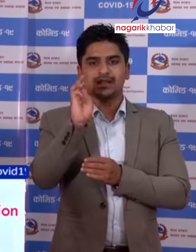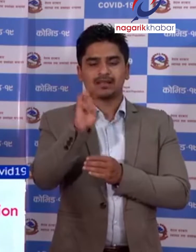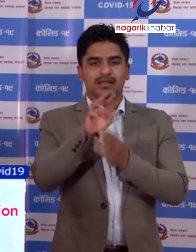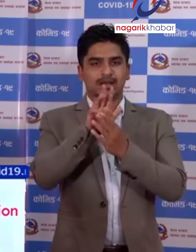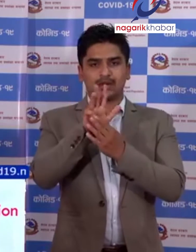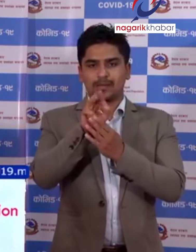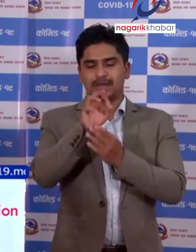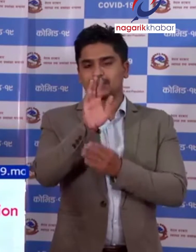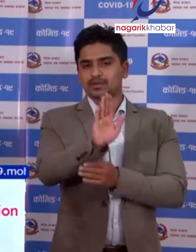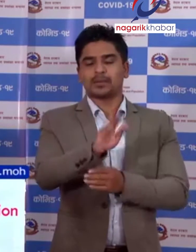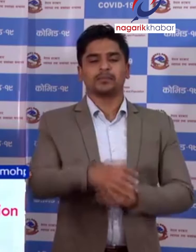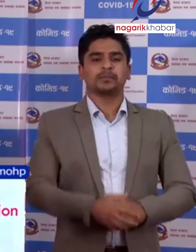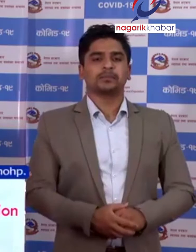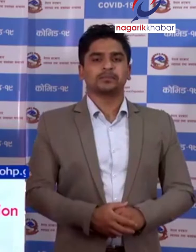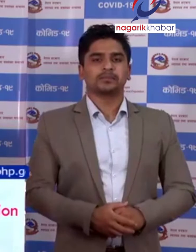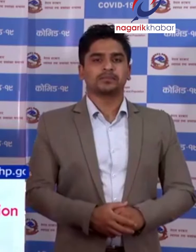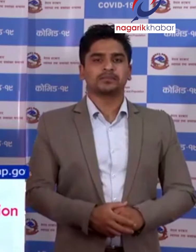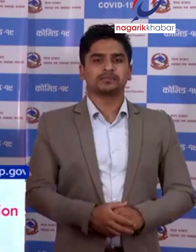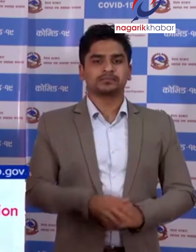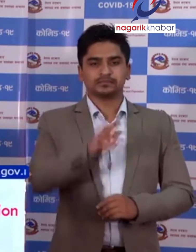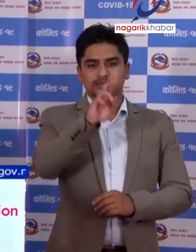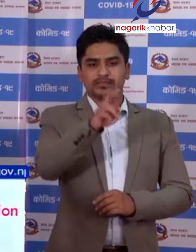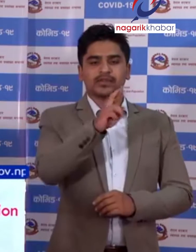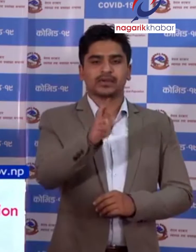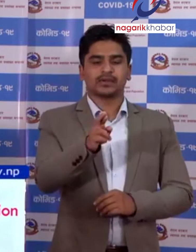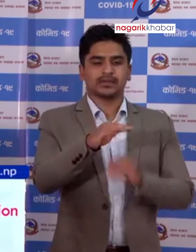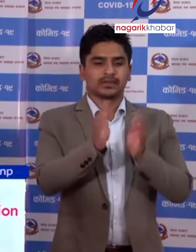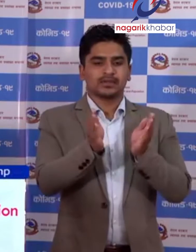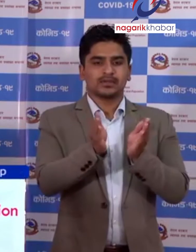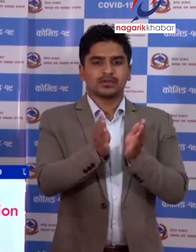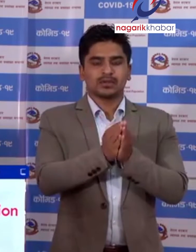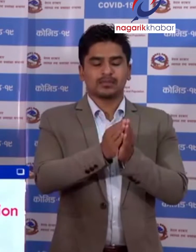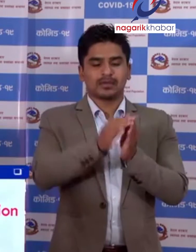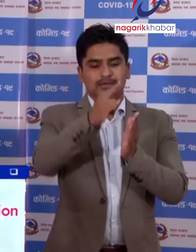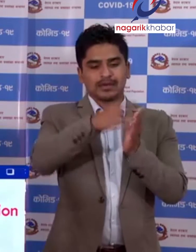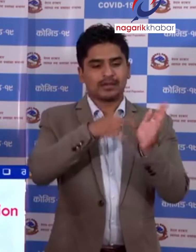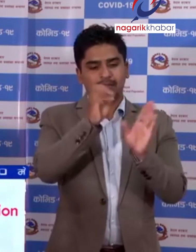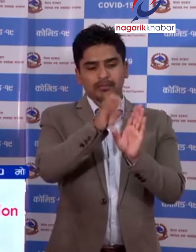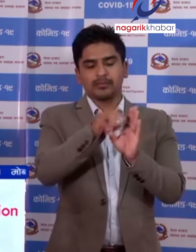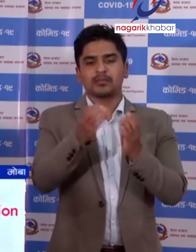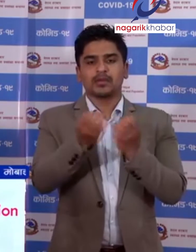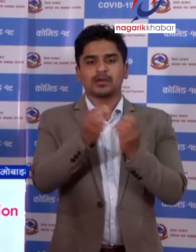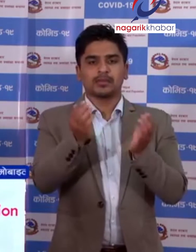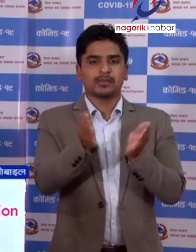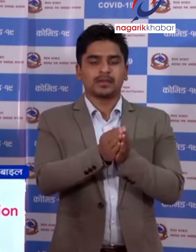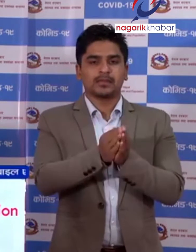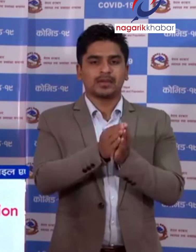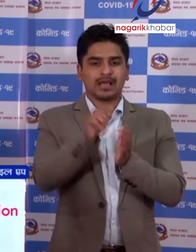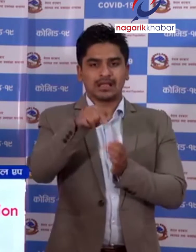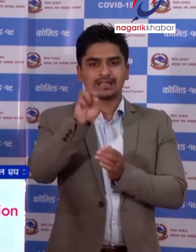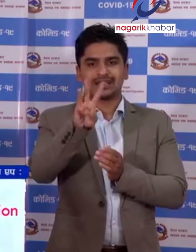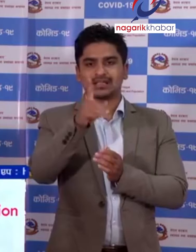1,45,090 रहेको छ र जम्मा इन्ट्री गरिएको संख्या आज 300